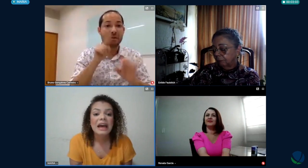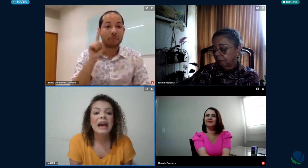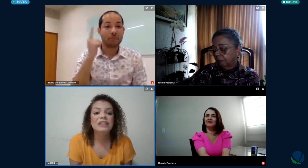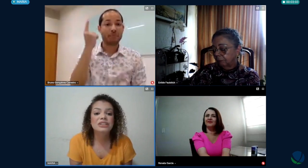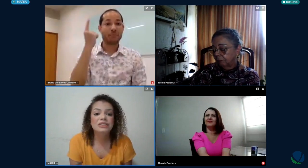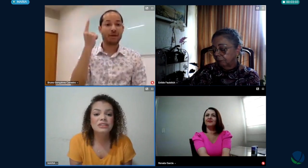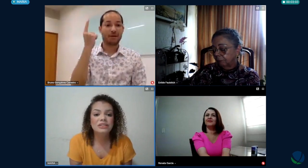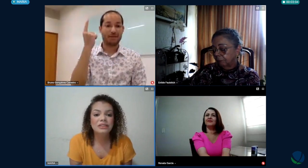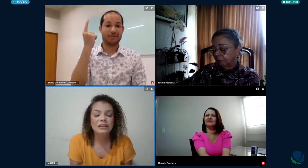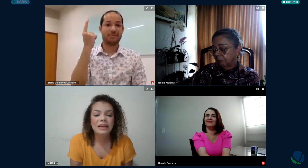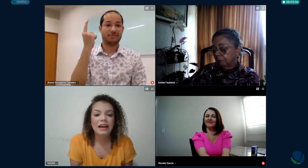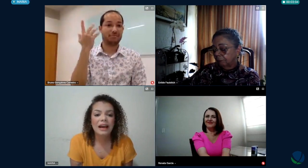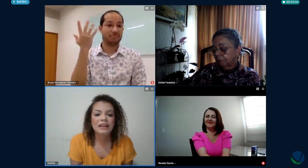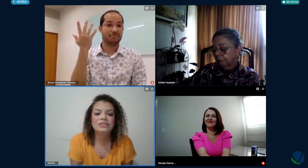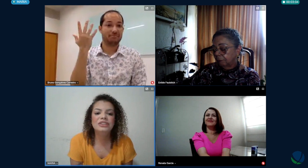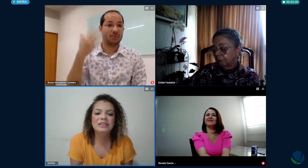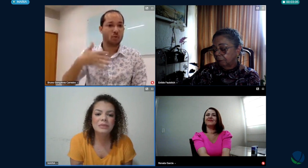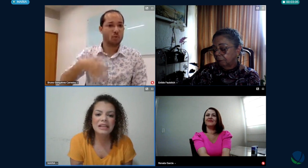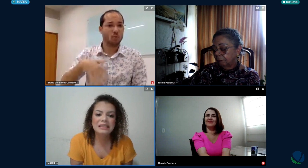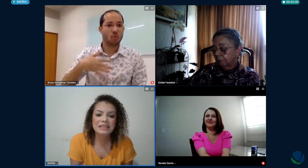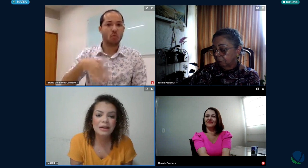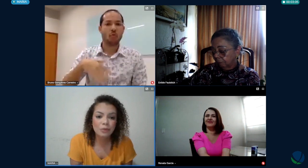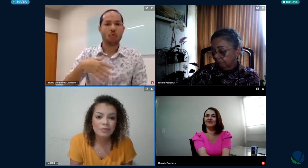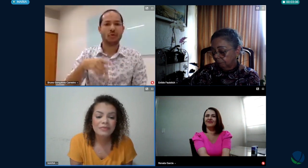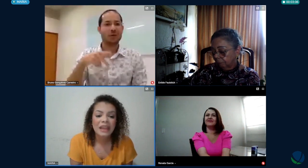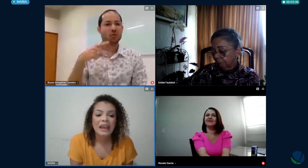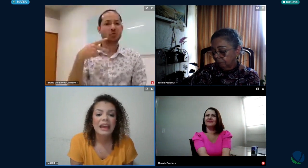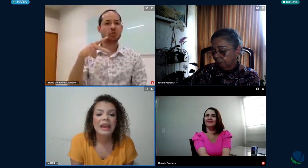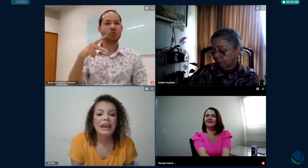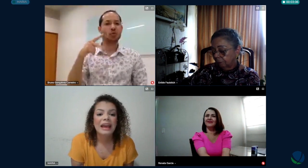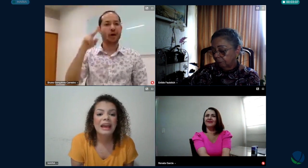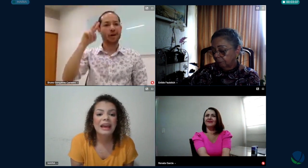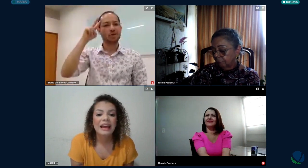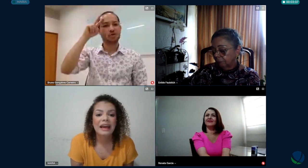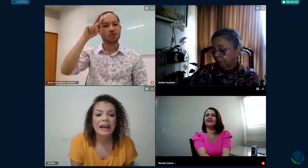representa a disseminação,